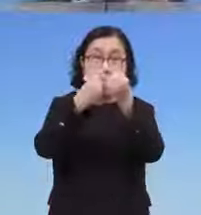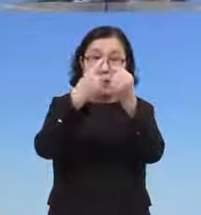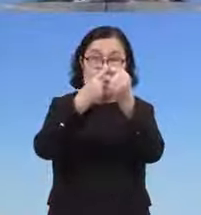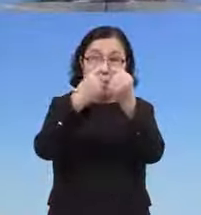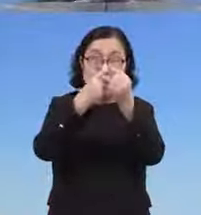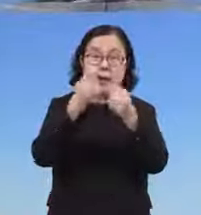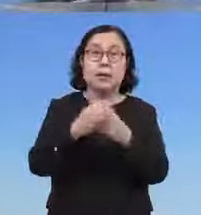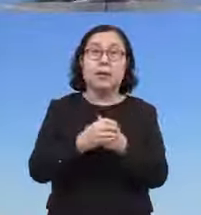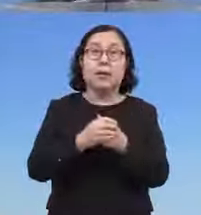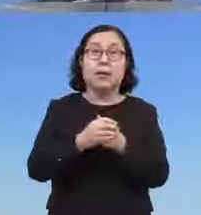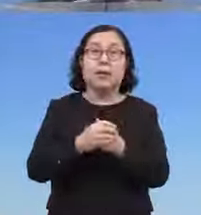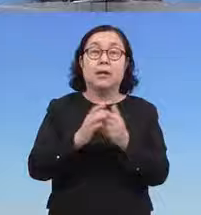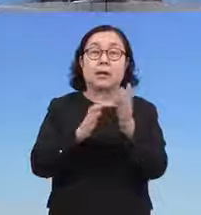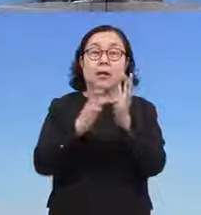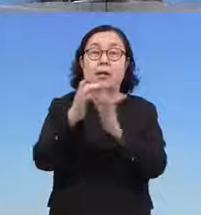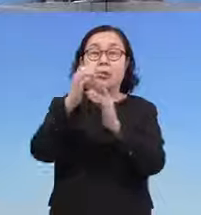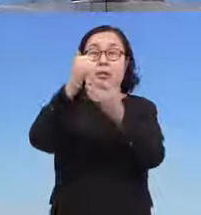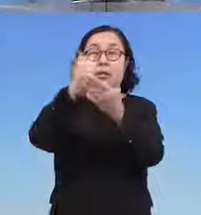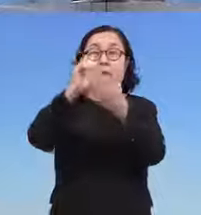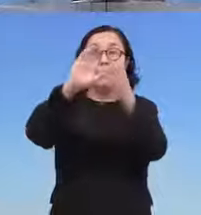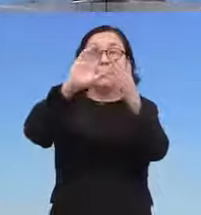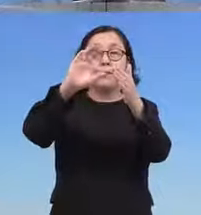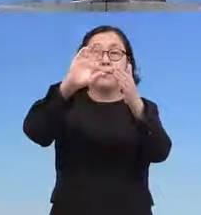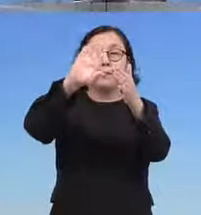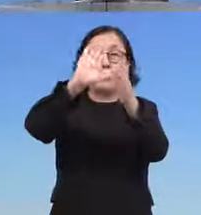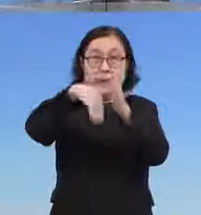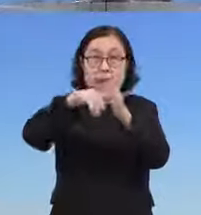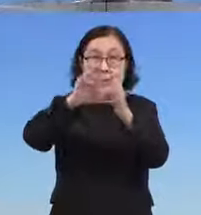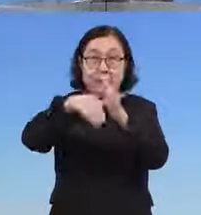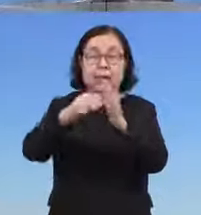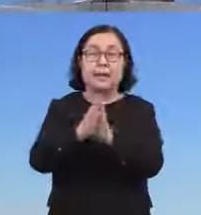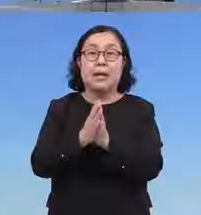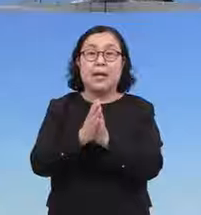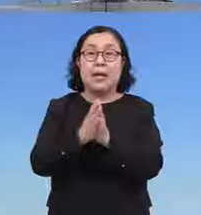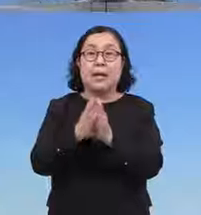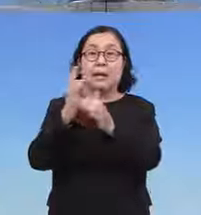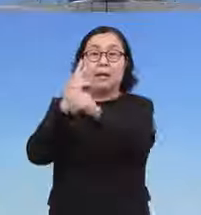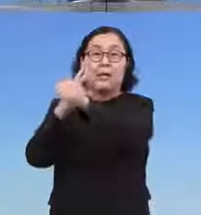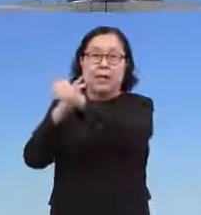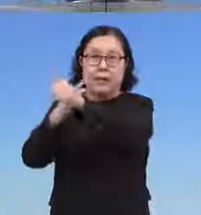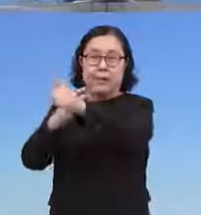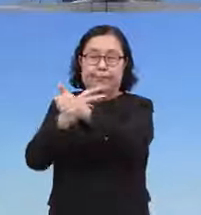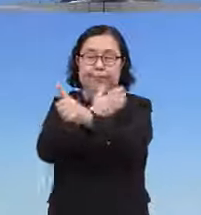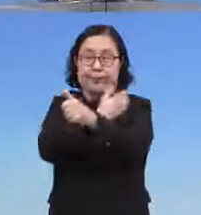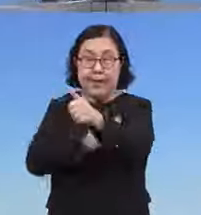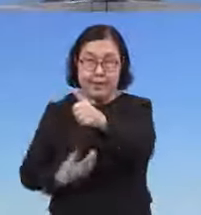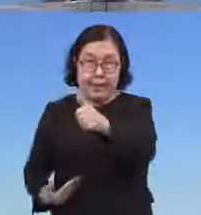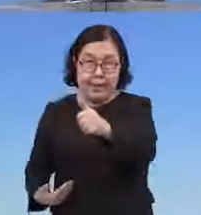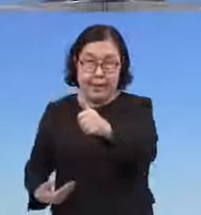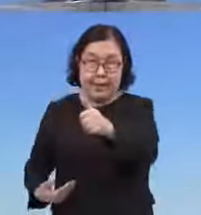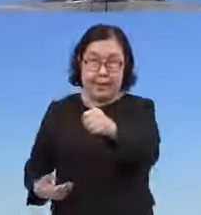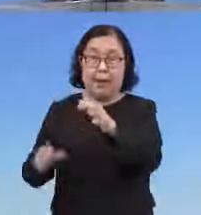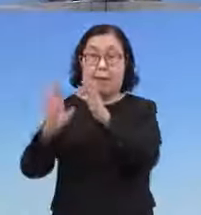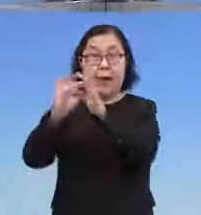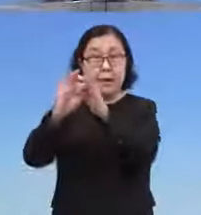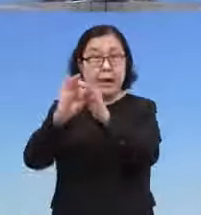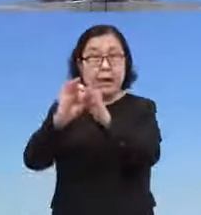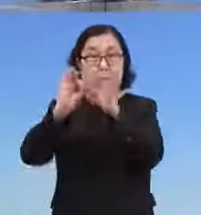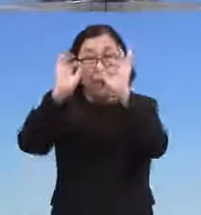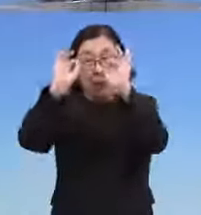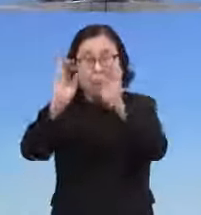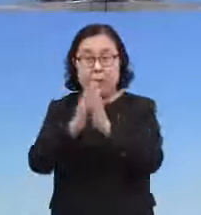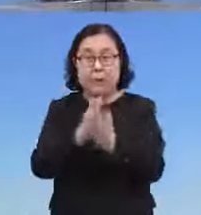뭐냐 하면은 이 예수님 당시 랍비와 제자들 간의 사이는 주로 제자들이 그 가르침 받고